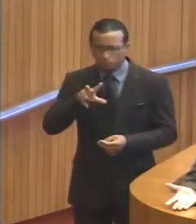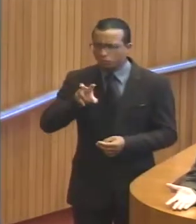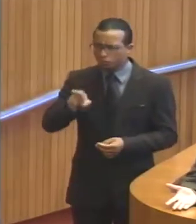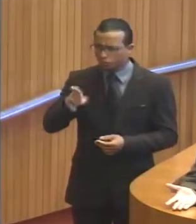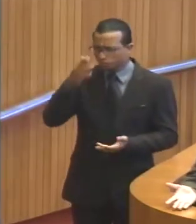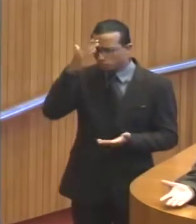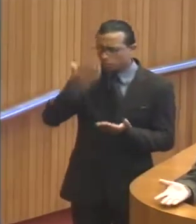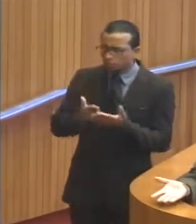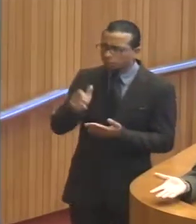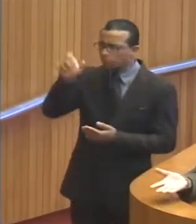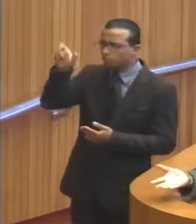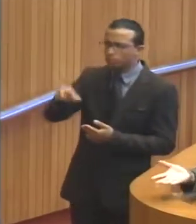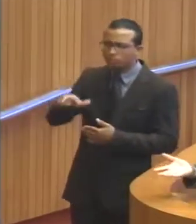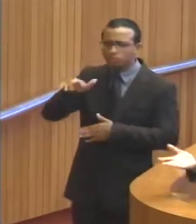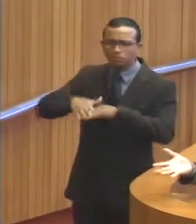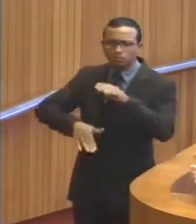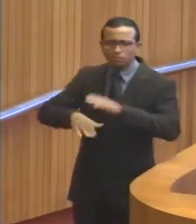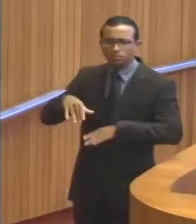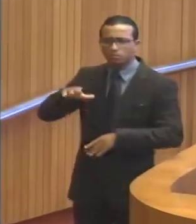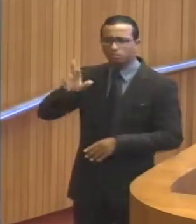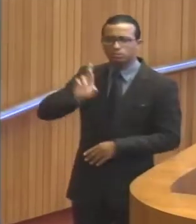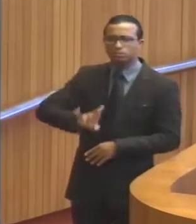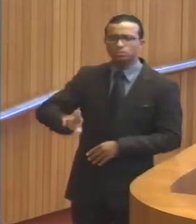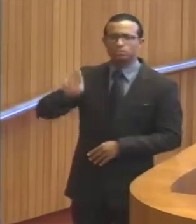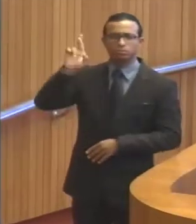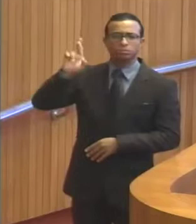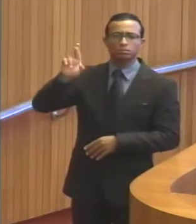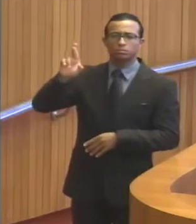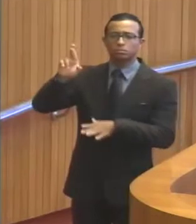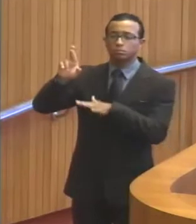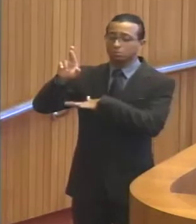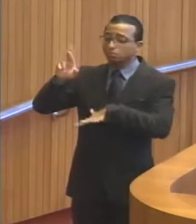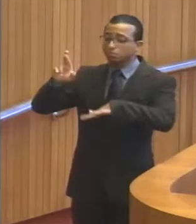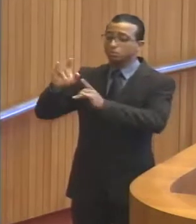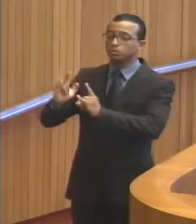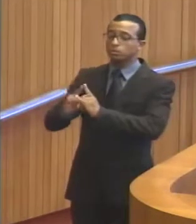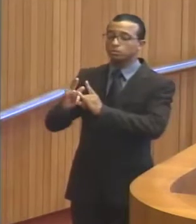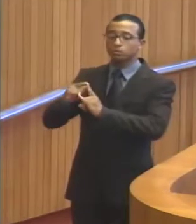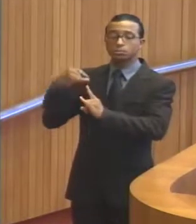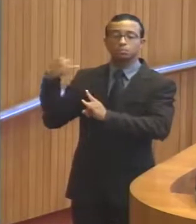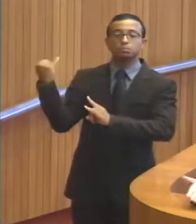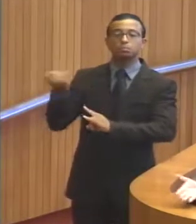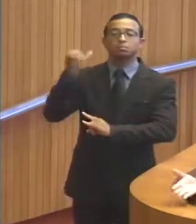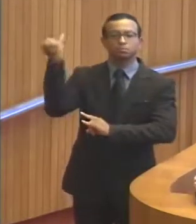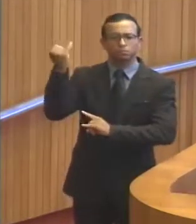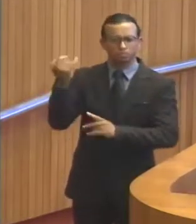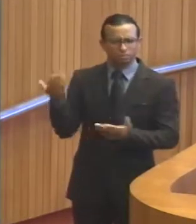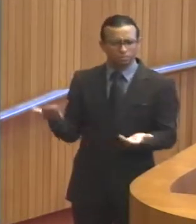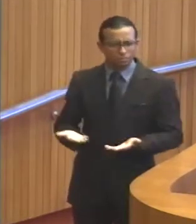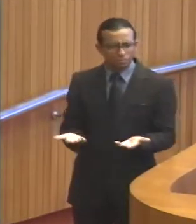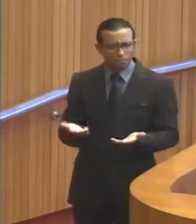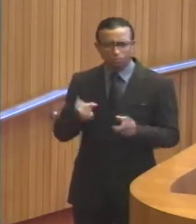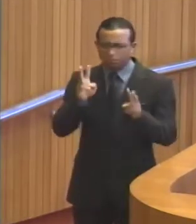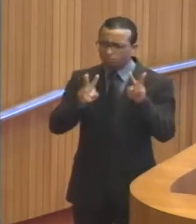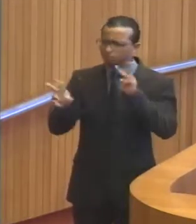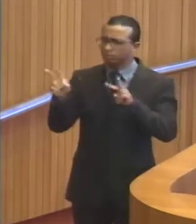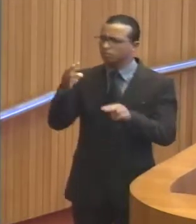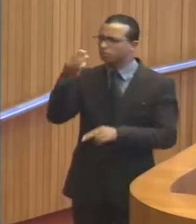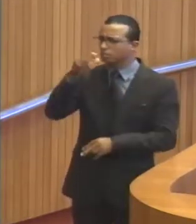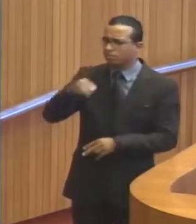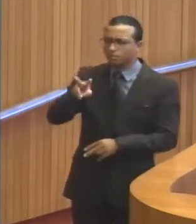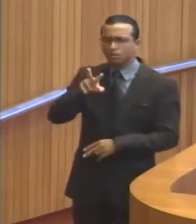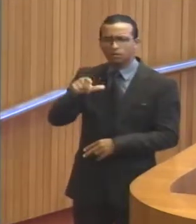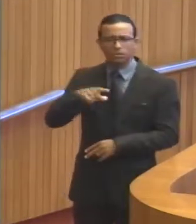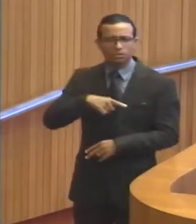numa profissional representando uma instituição de tão alta responsabilidade? Aqui hoje se vê no Maranhão, aqui vamos